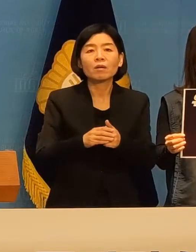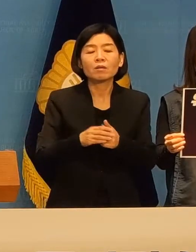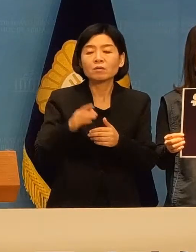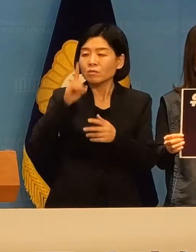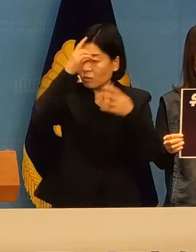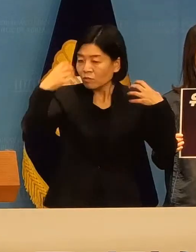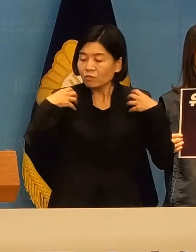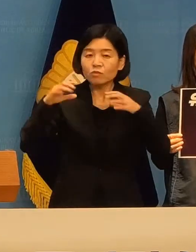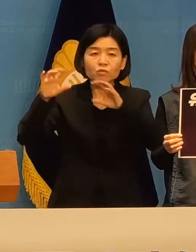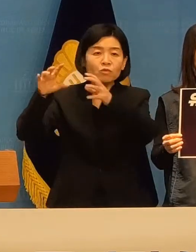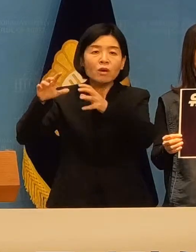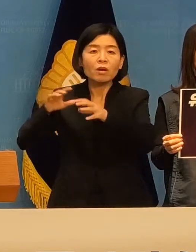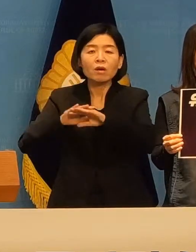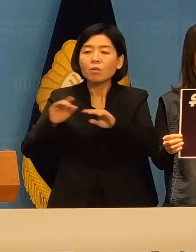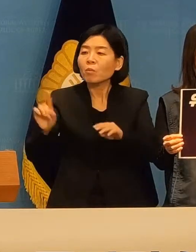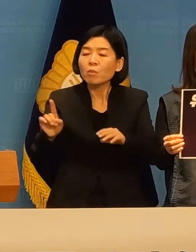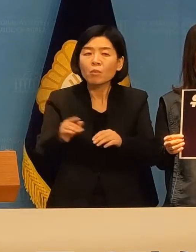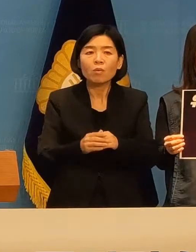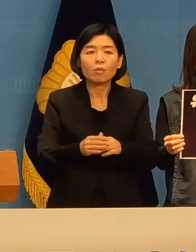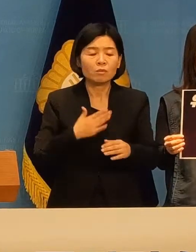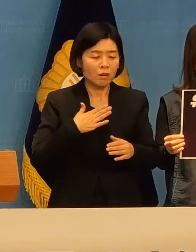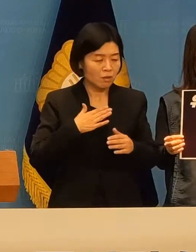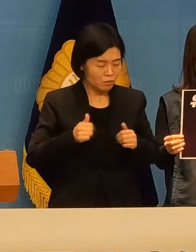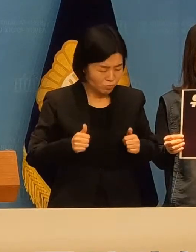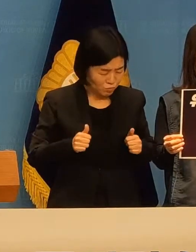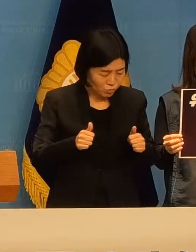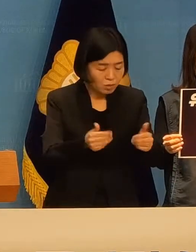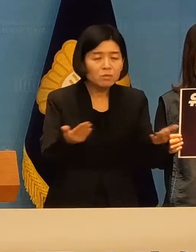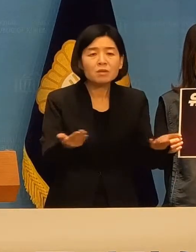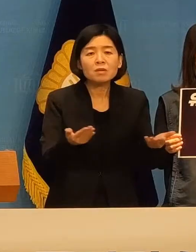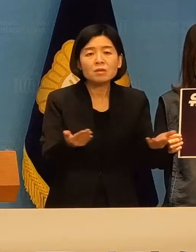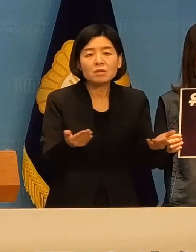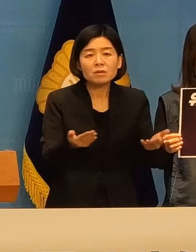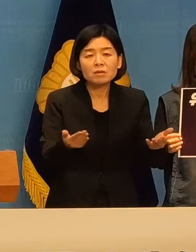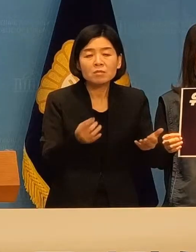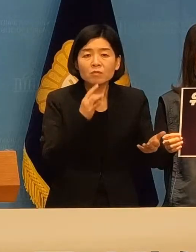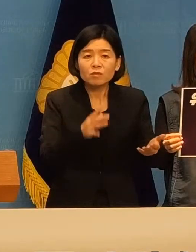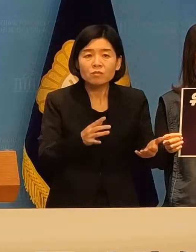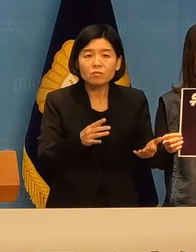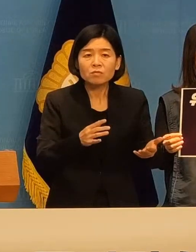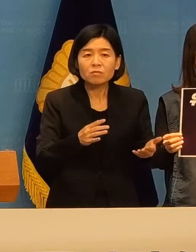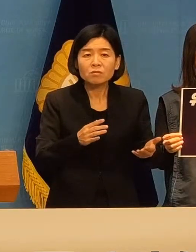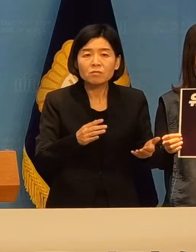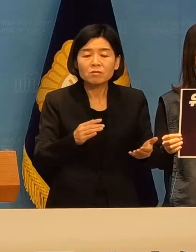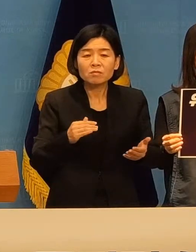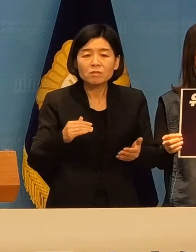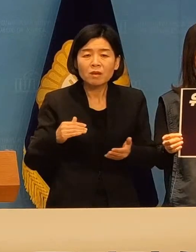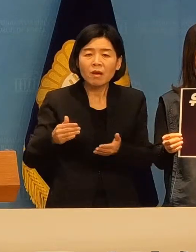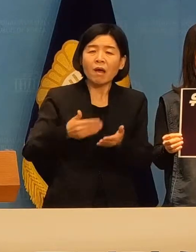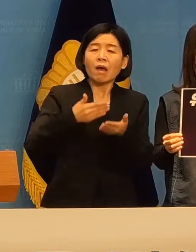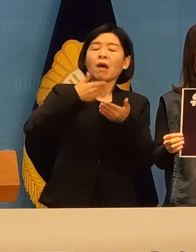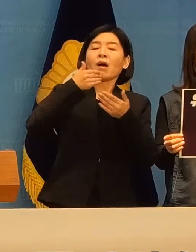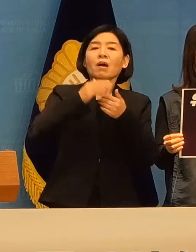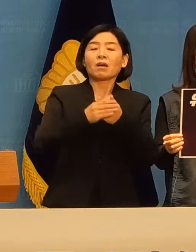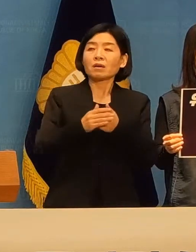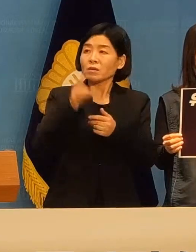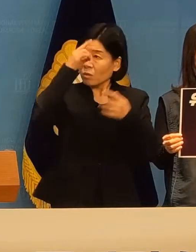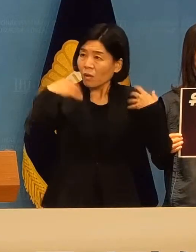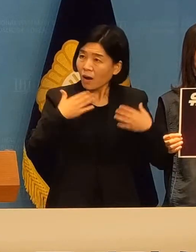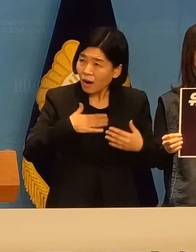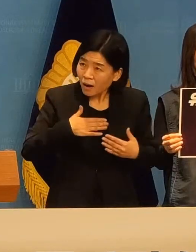있습니까? 열심히 일했을 뿐인데 이렇게 내몰리고 있는 것을 정부는 알고 계십니까?